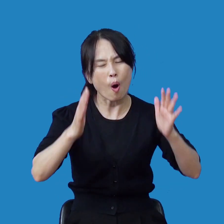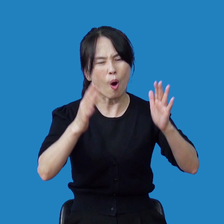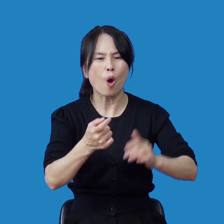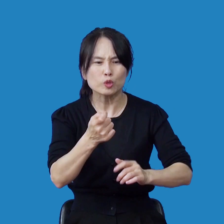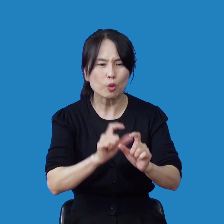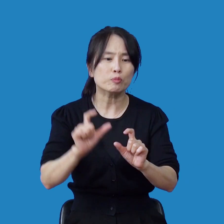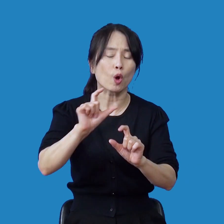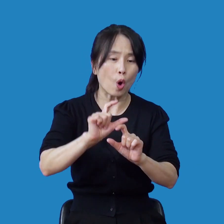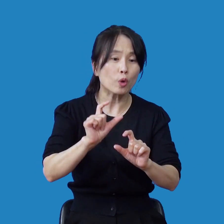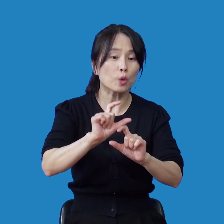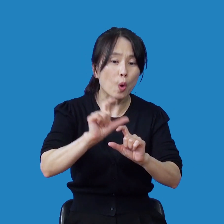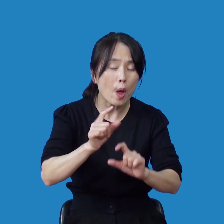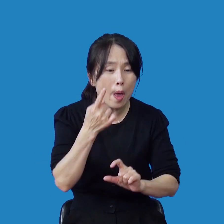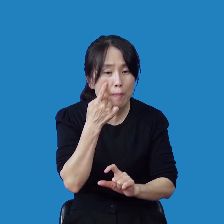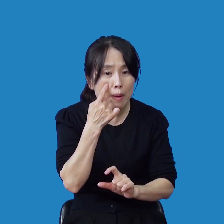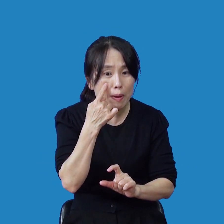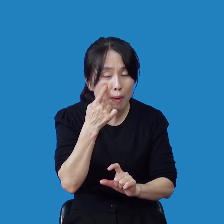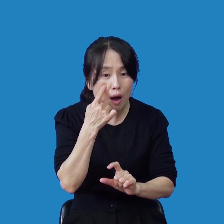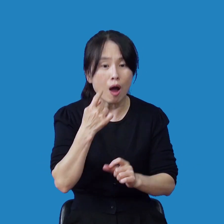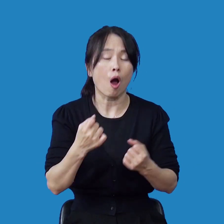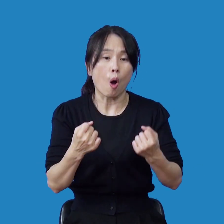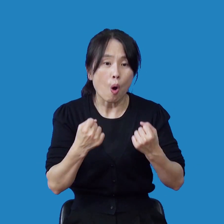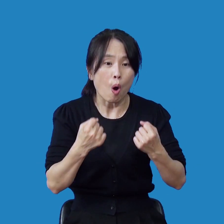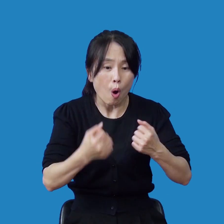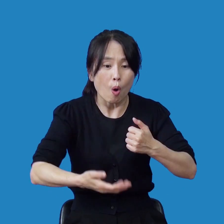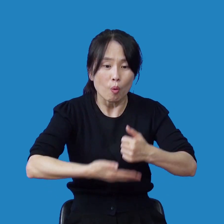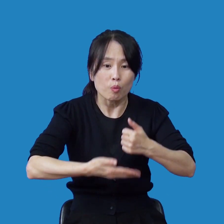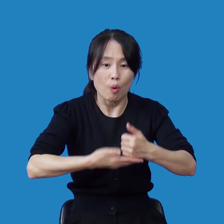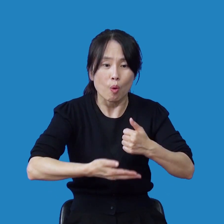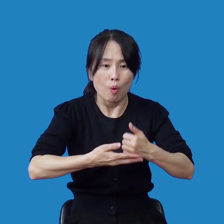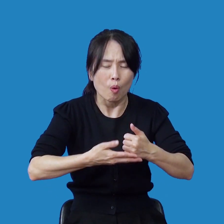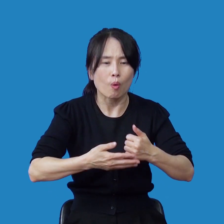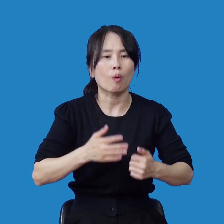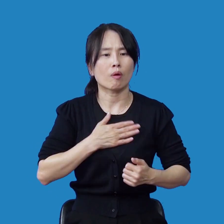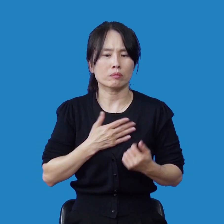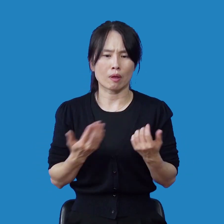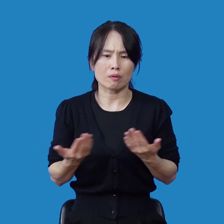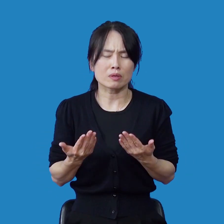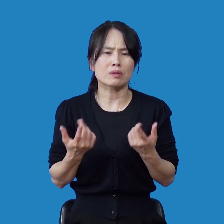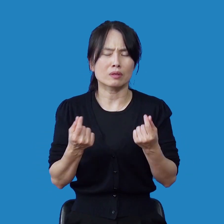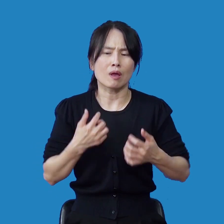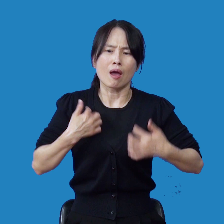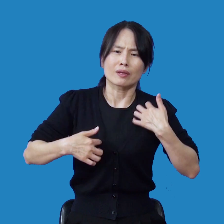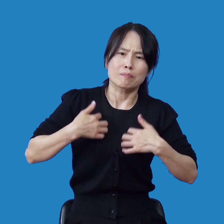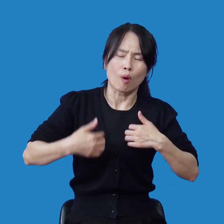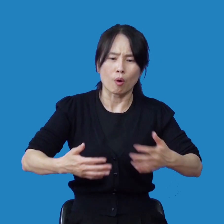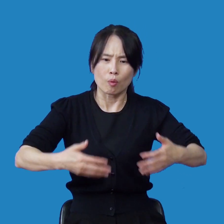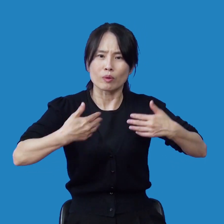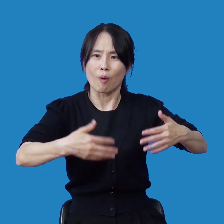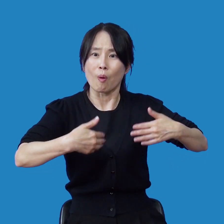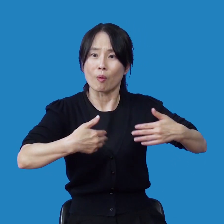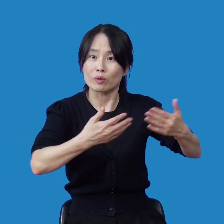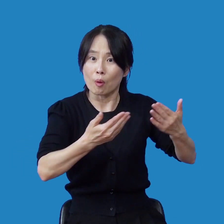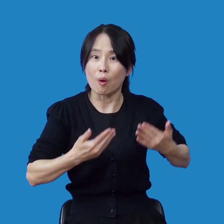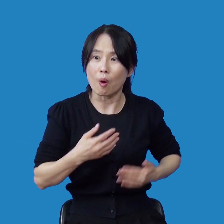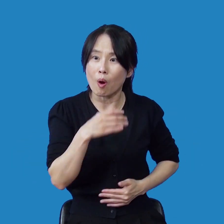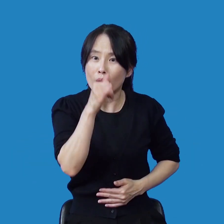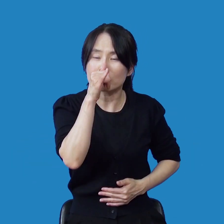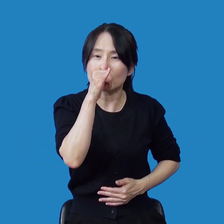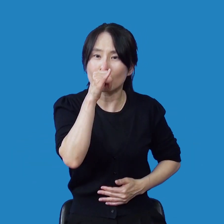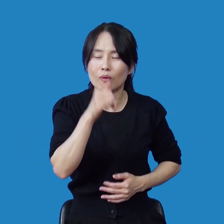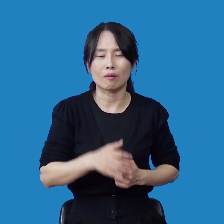조금만 더 하면 빨리 회복이 되겠네. 자기 일처럼 기뻐하고 격려를 해주는 것입니다. 자기들도